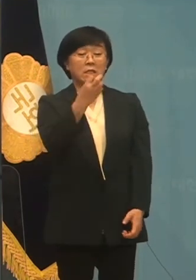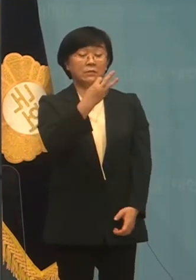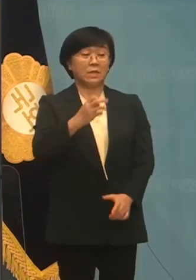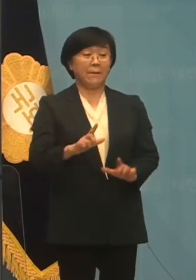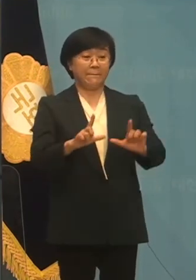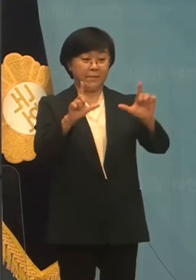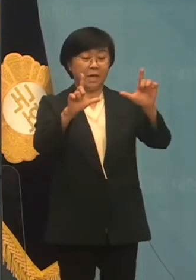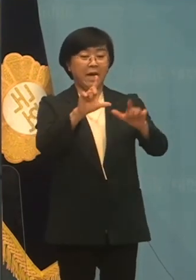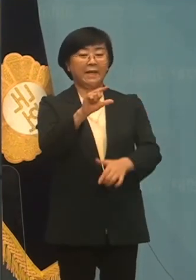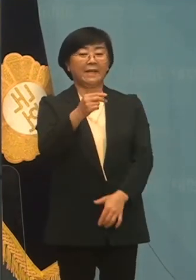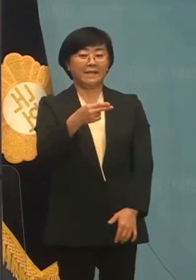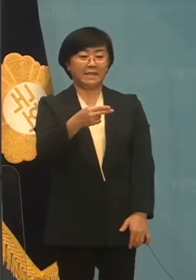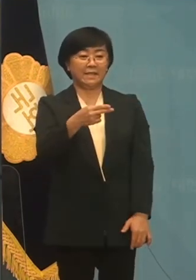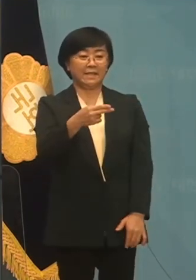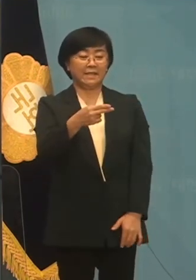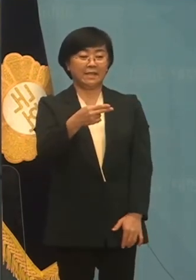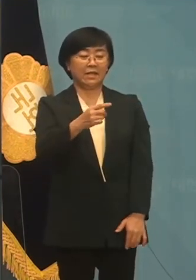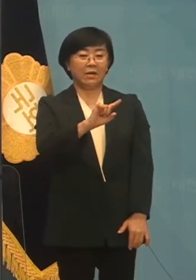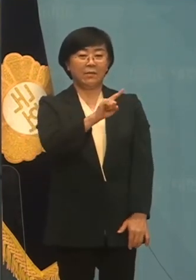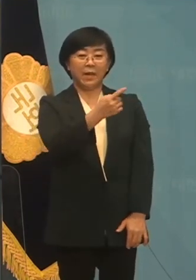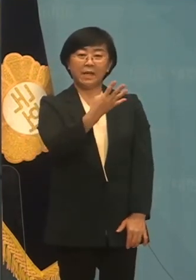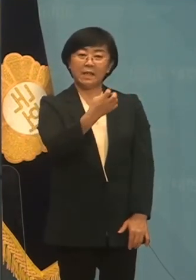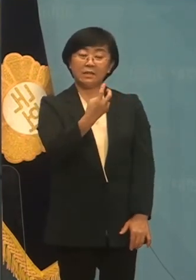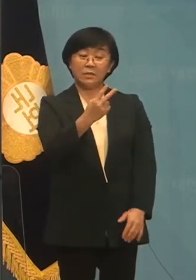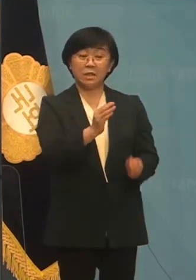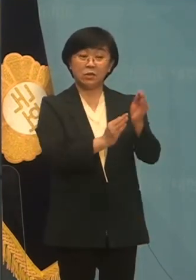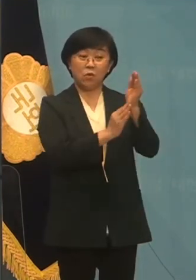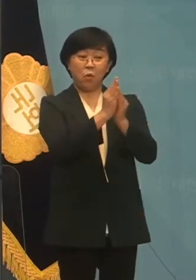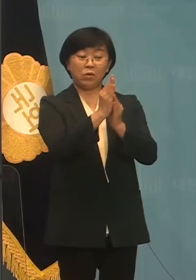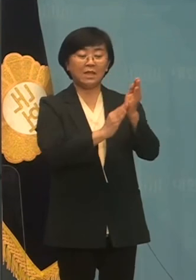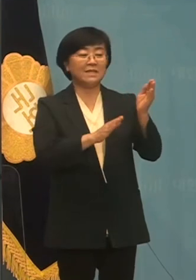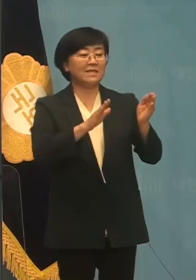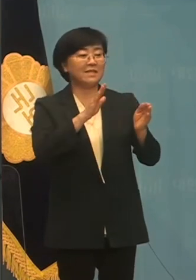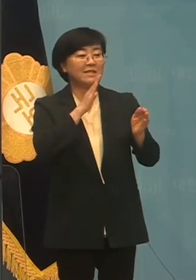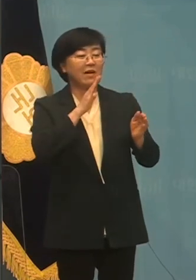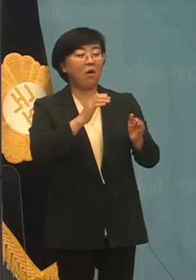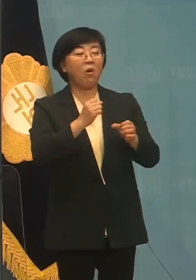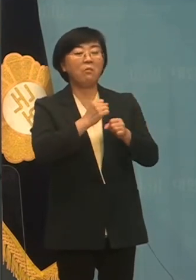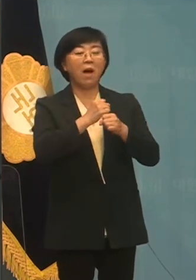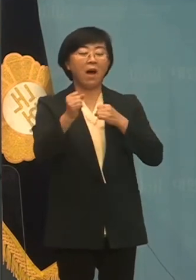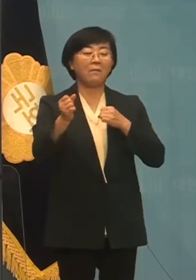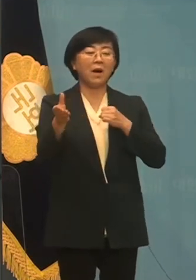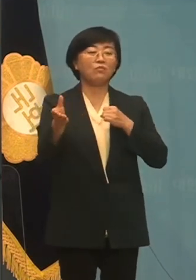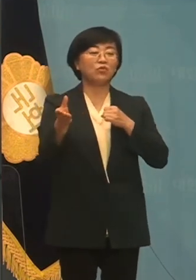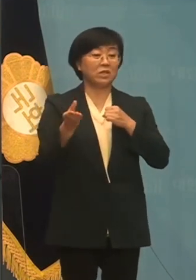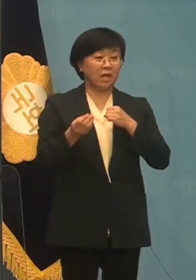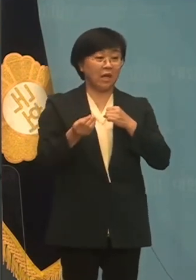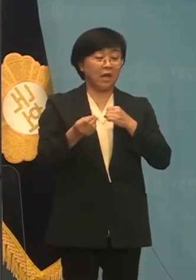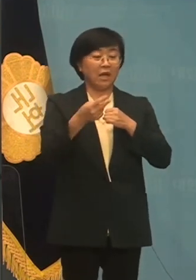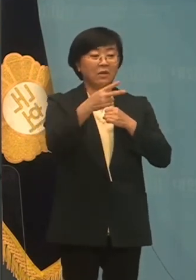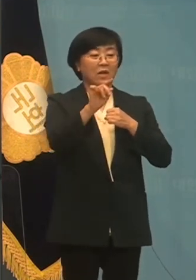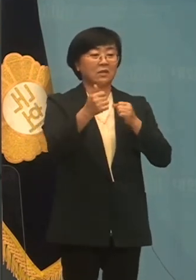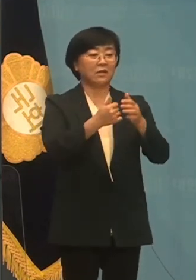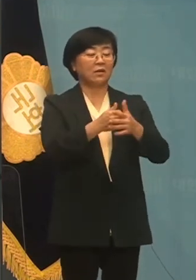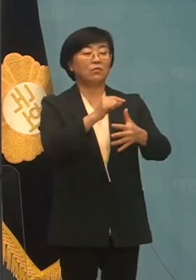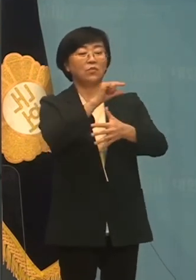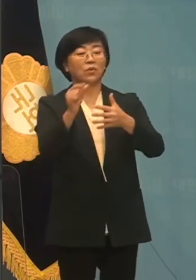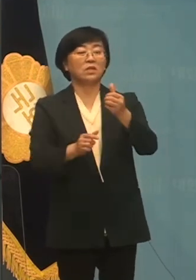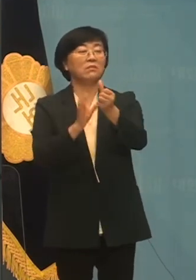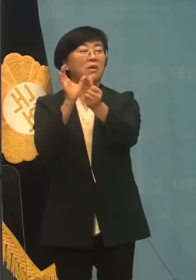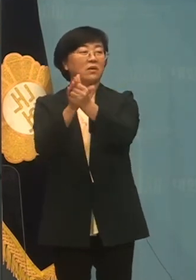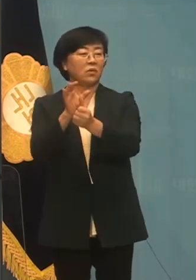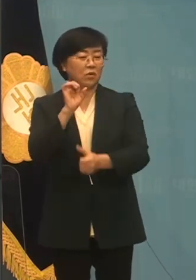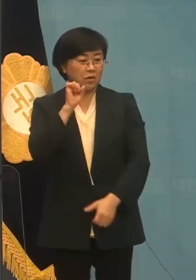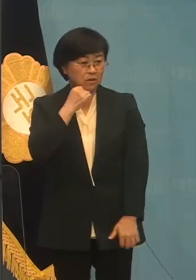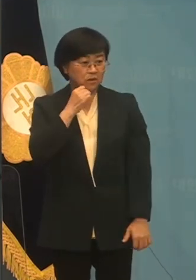2013년 당시 LH는 142조 원의 총납적인 부채로 인하여 대장동 프로젝트를 담당하기가